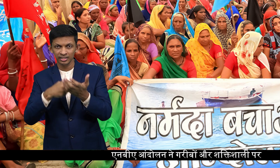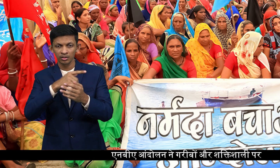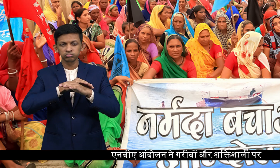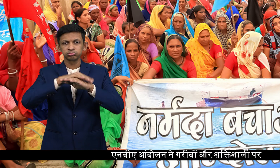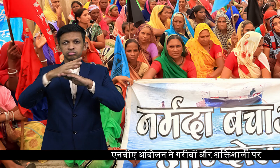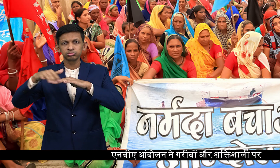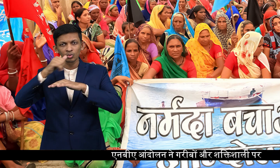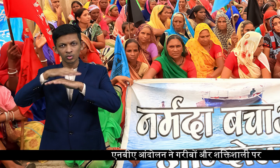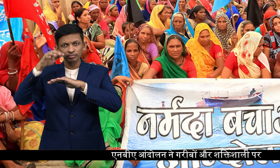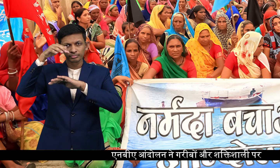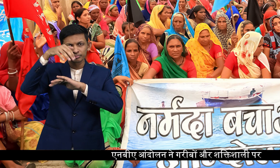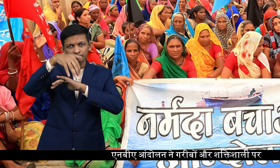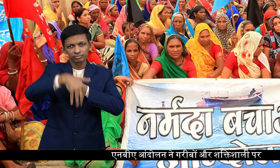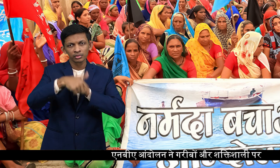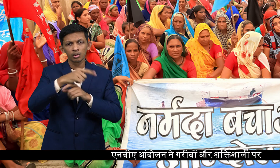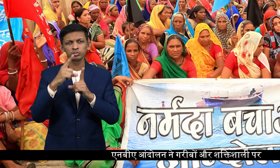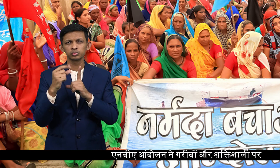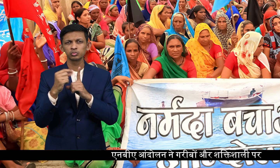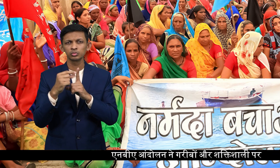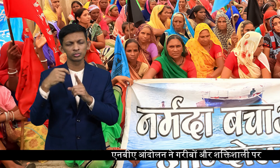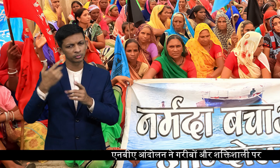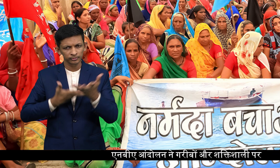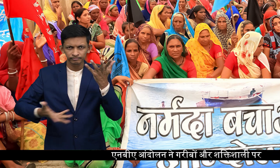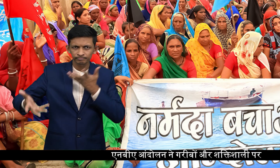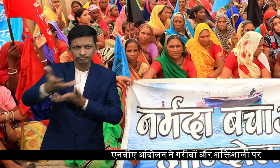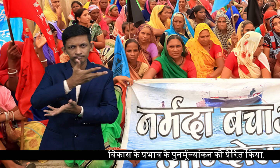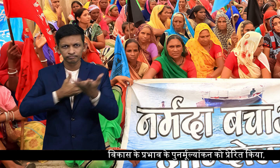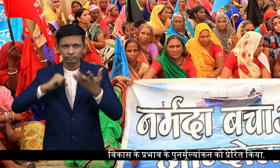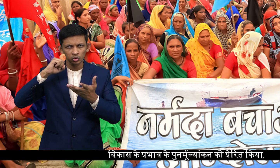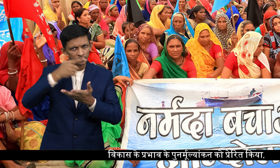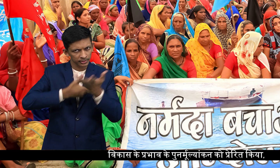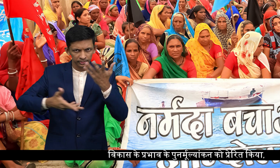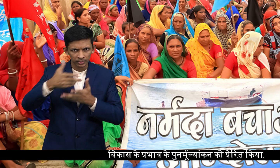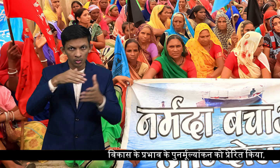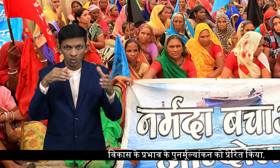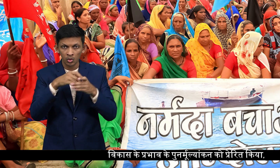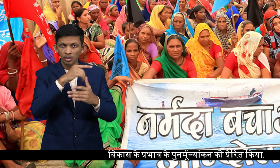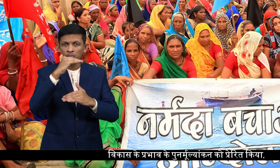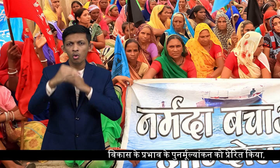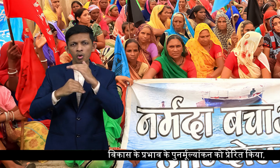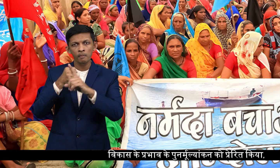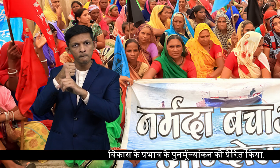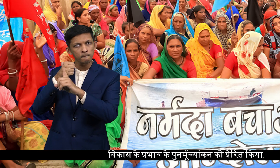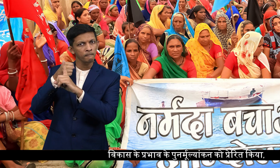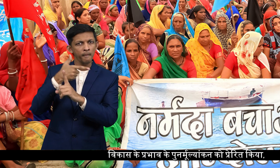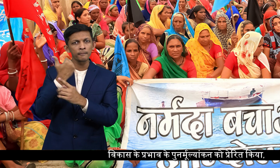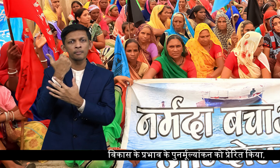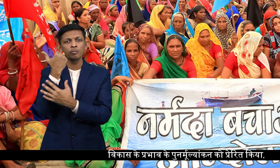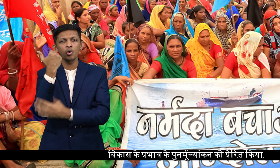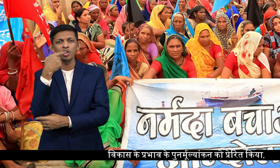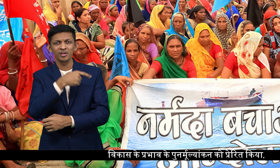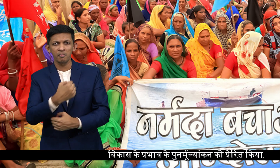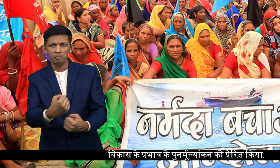एनबीए आंदोलन ने गरीबों और शक्तिशाली पर विकास के प्रभाव के पुनः मूल्यांकन